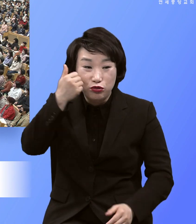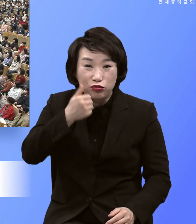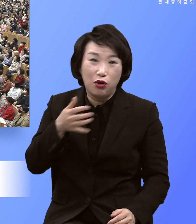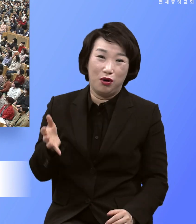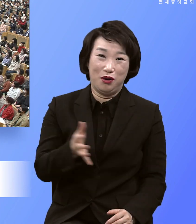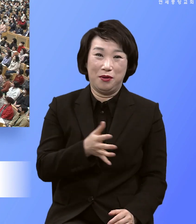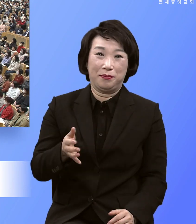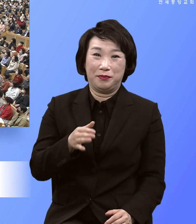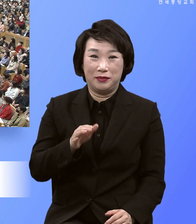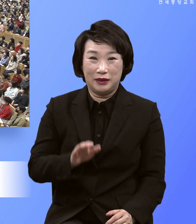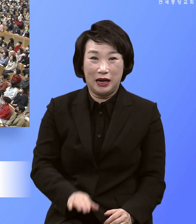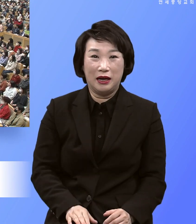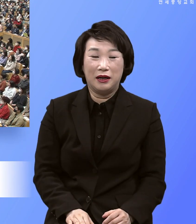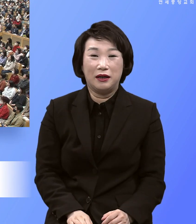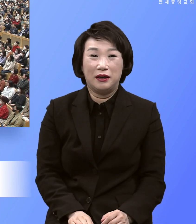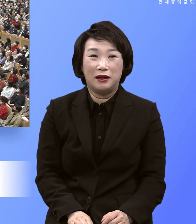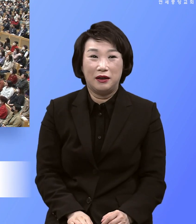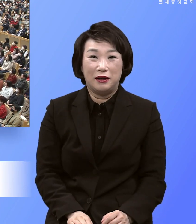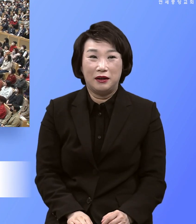없느니라.